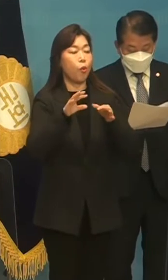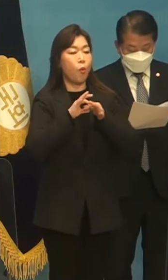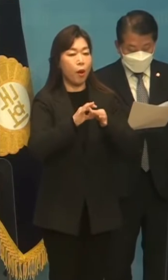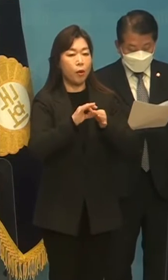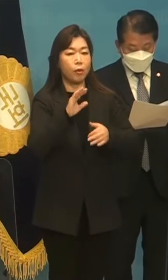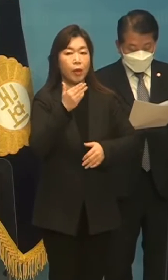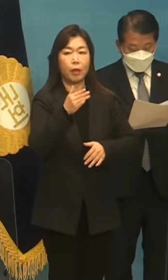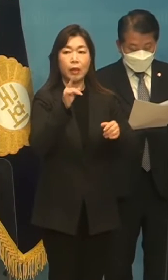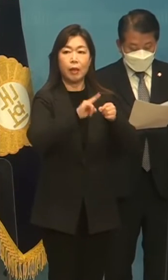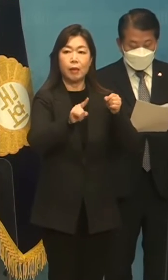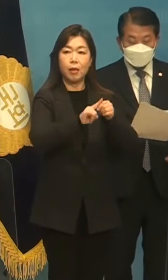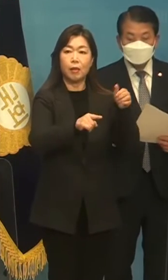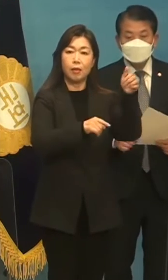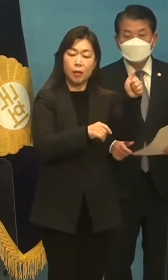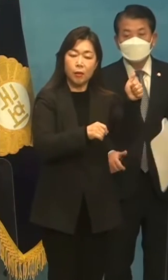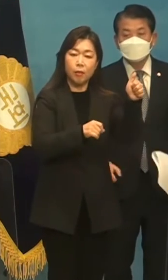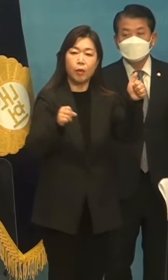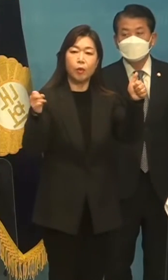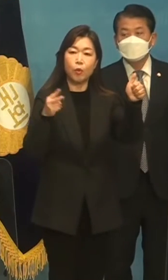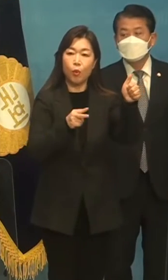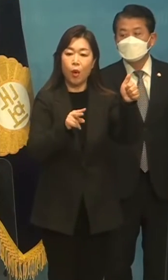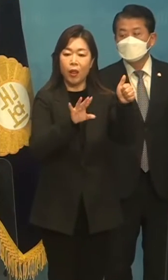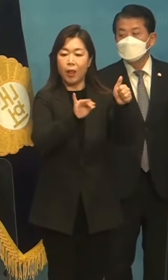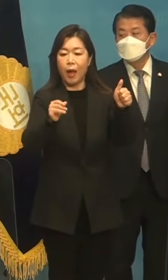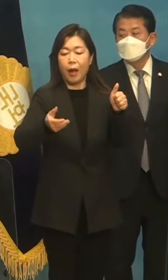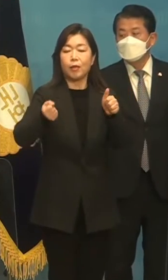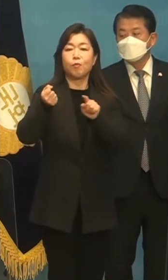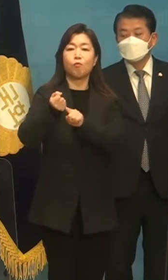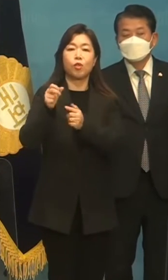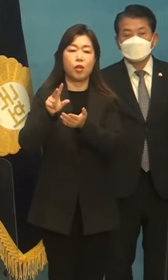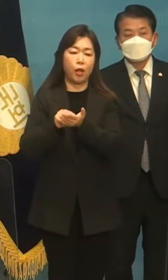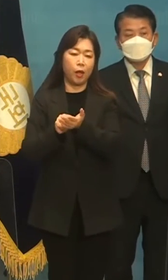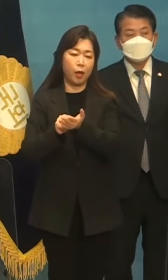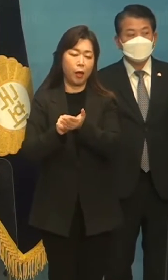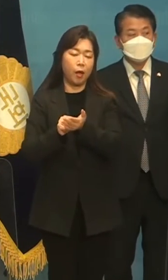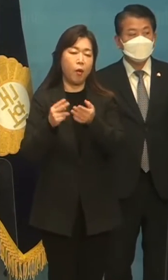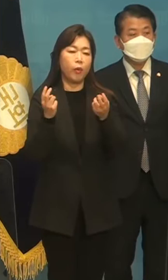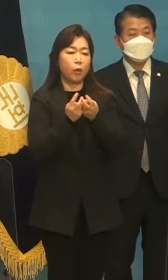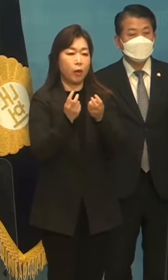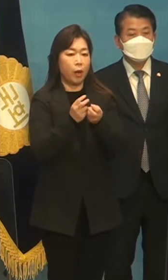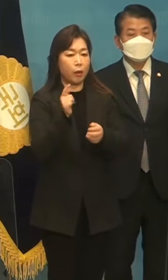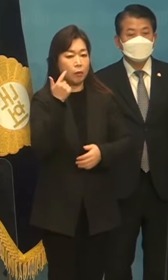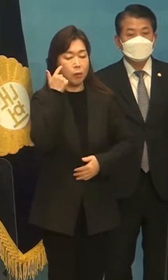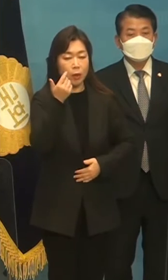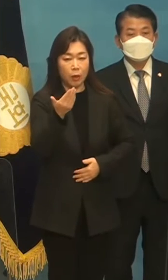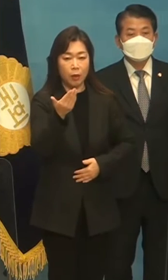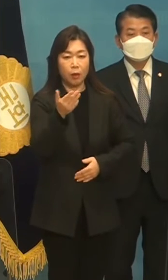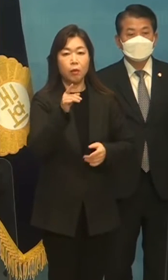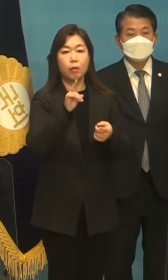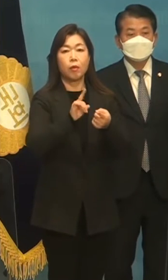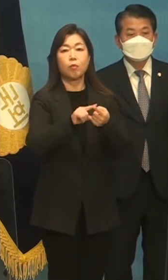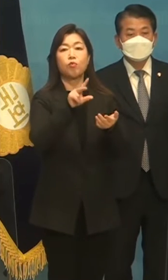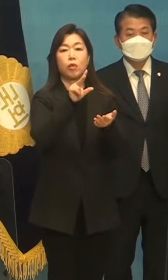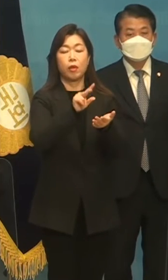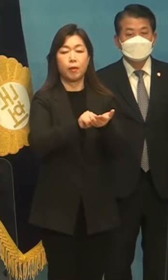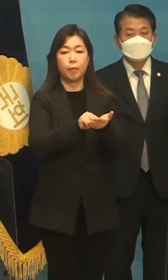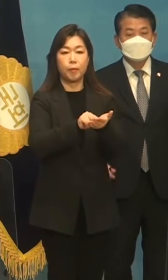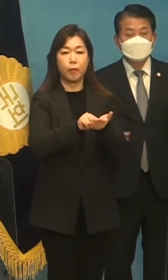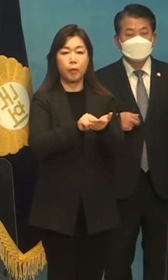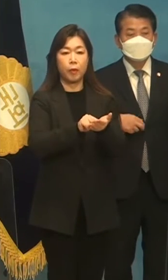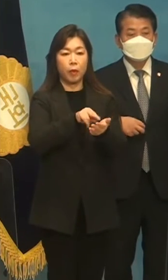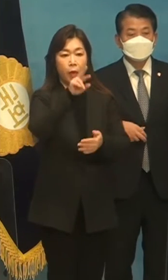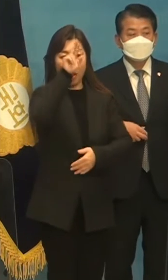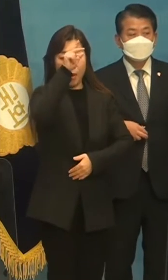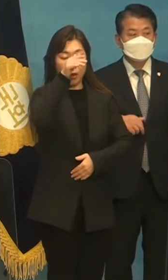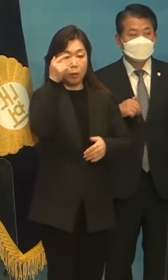불교 사찰이 소유로 하고 있는 토지에 대한 문제들을 어떻게 할 것인가 라고 하는 문제는